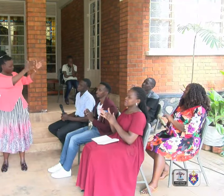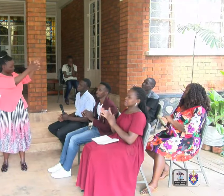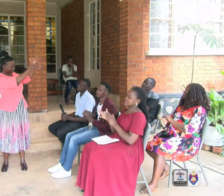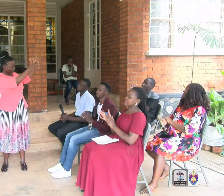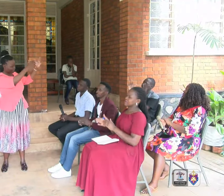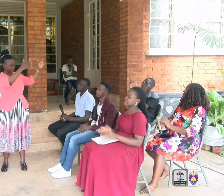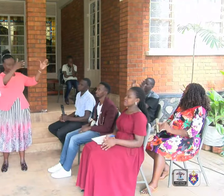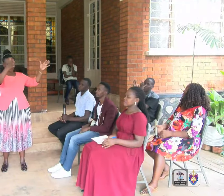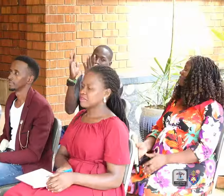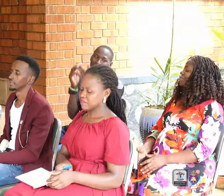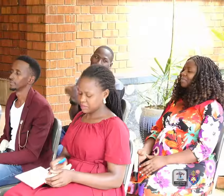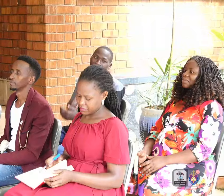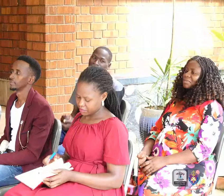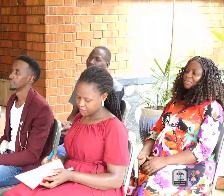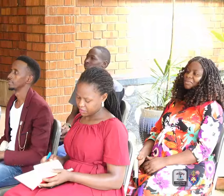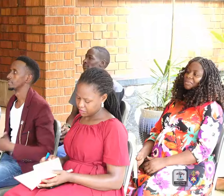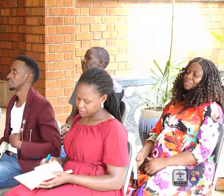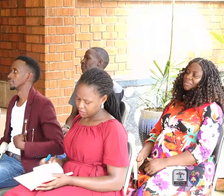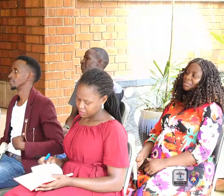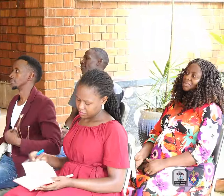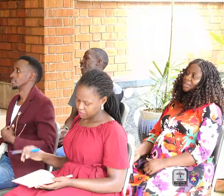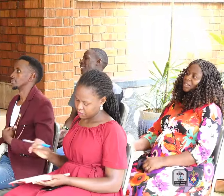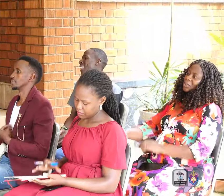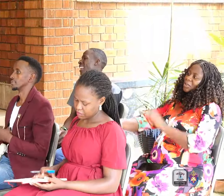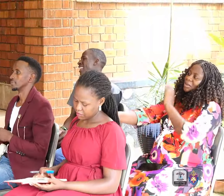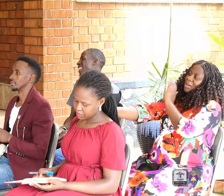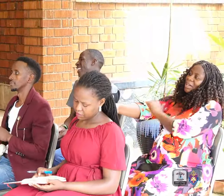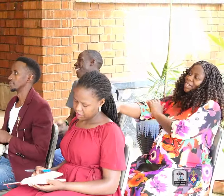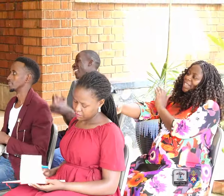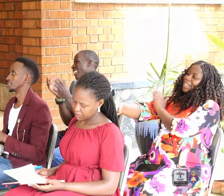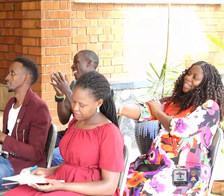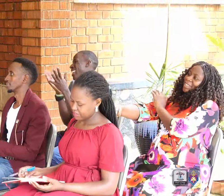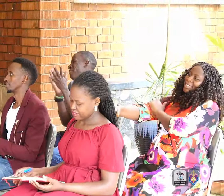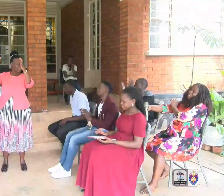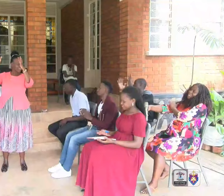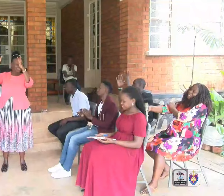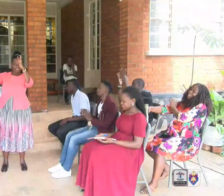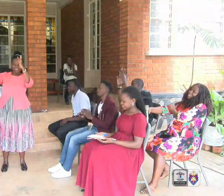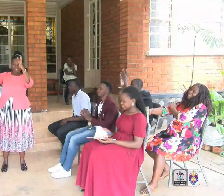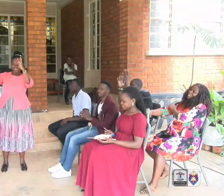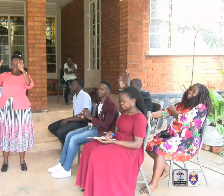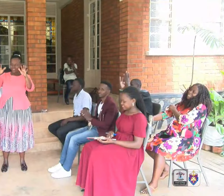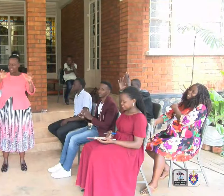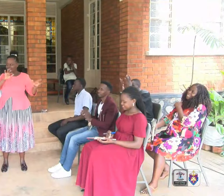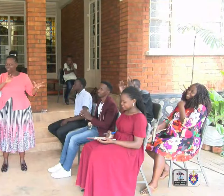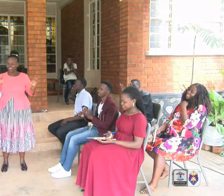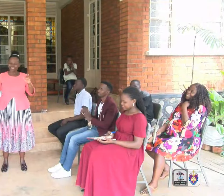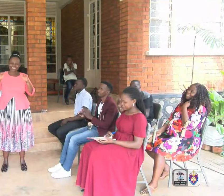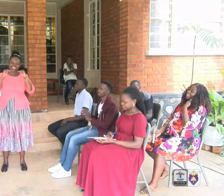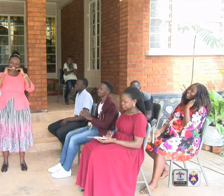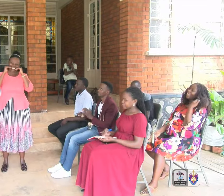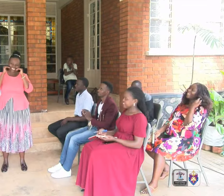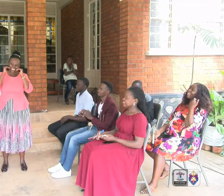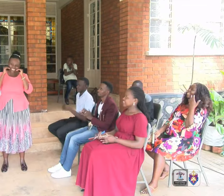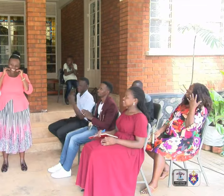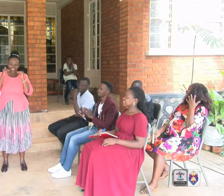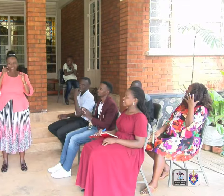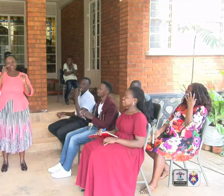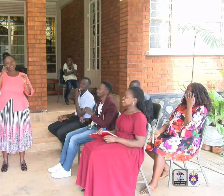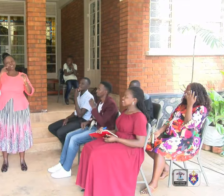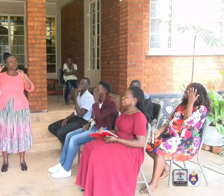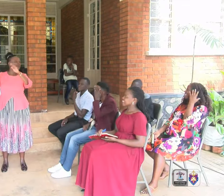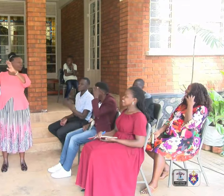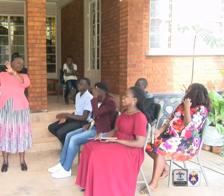Amina. Munango ono mukubireko mu ngalo ez'enjawulo. Obwedda akuba bwamwenya mwana tu endabanga agwana